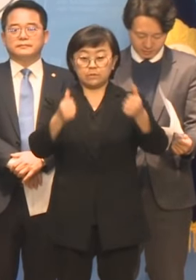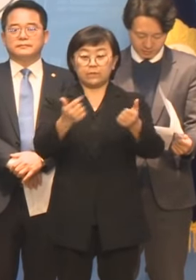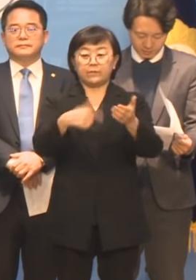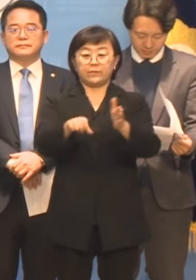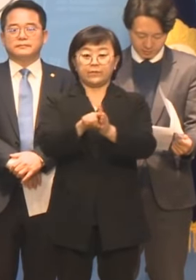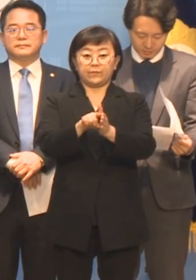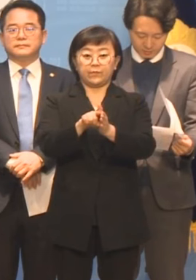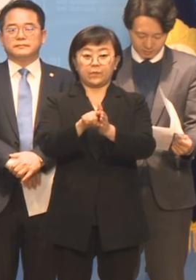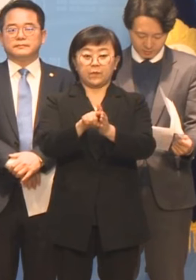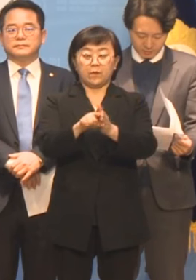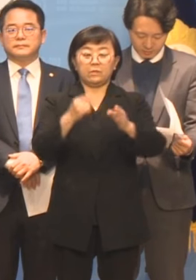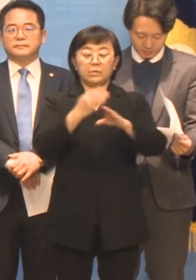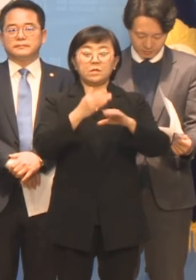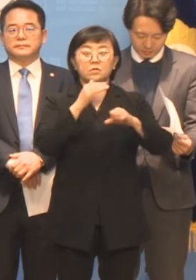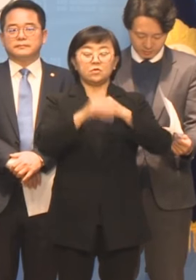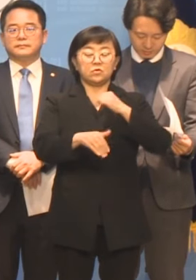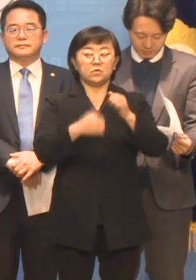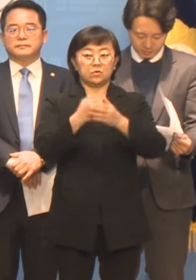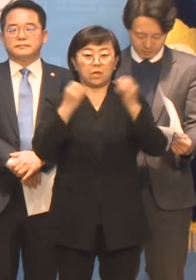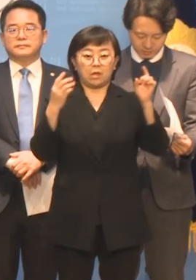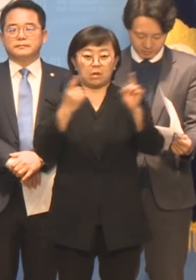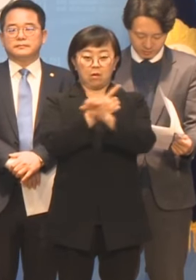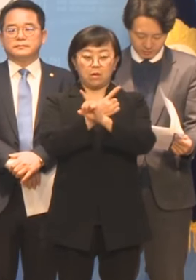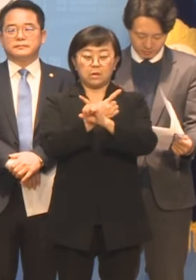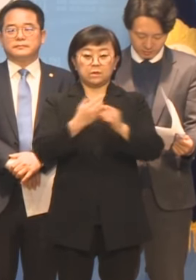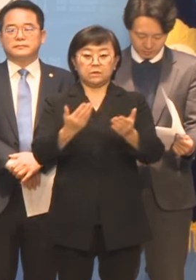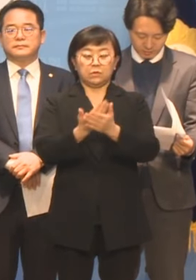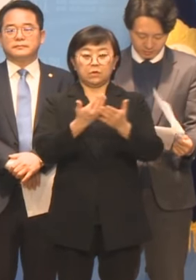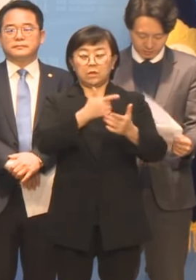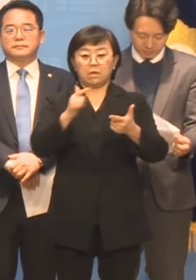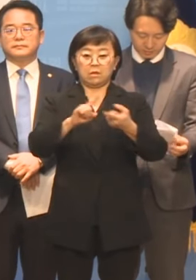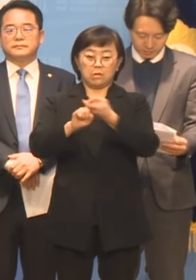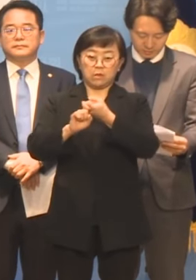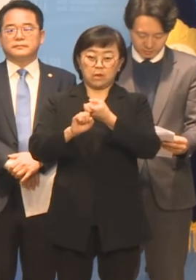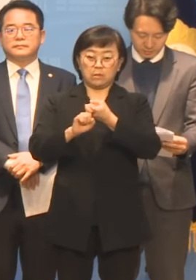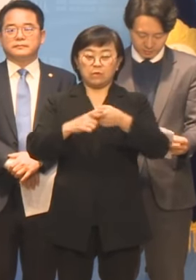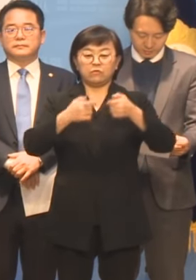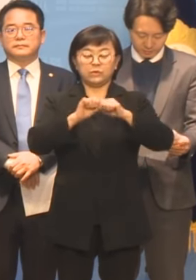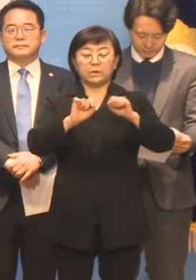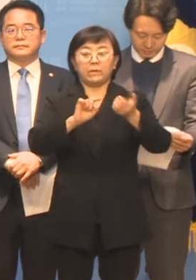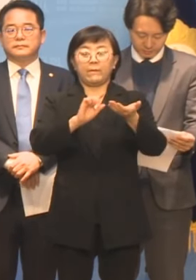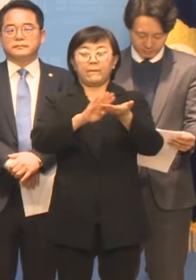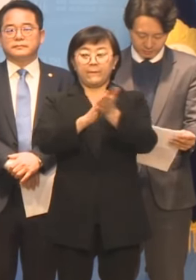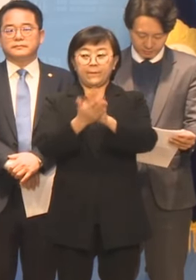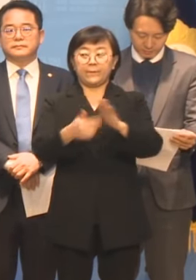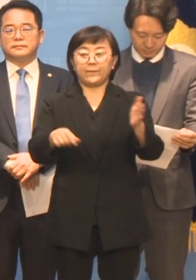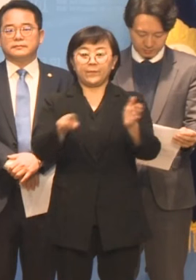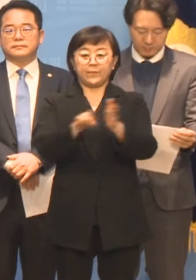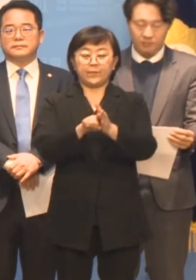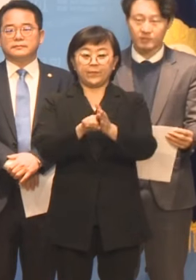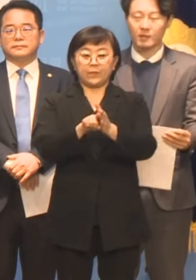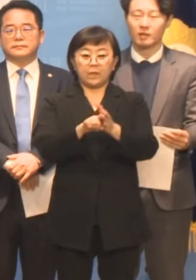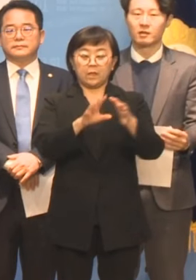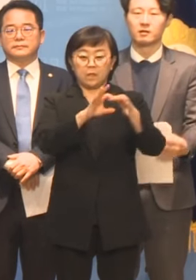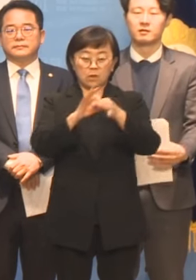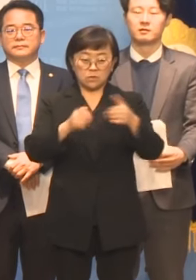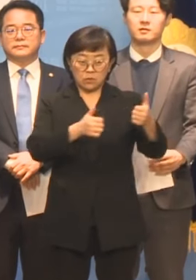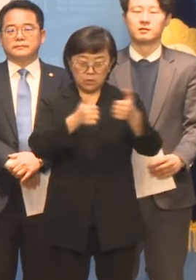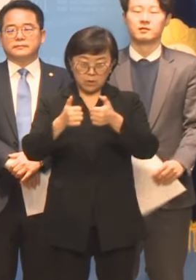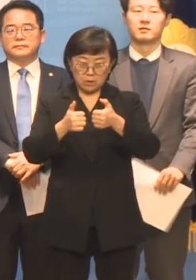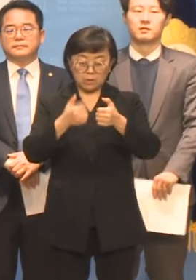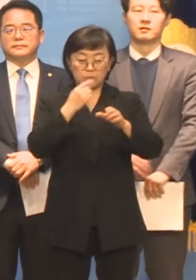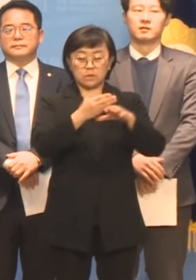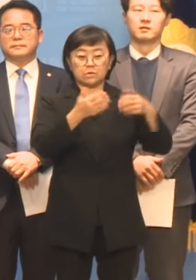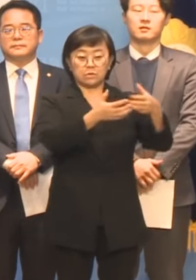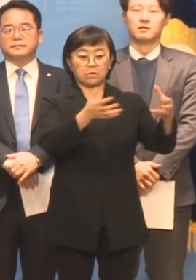위한 민주개혁 진보 대연합을 구체화하기 위해서 연석회의를